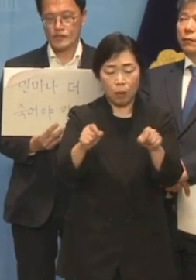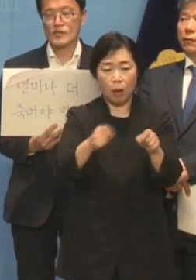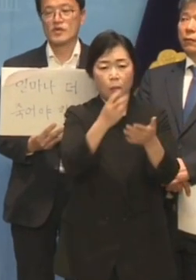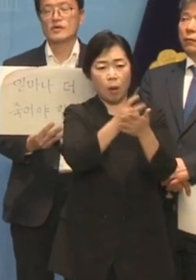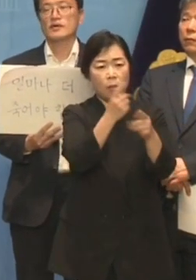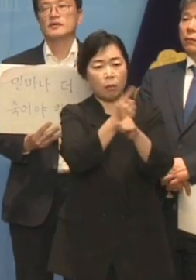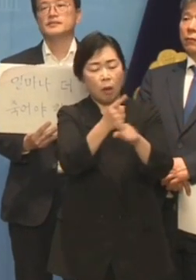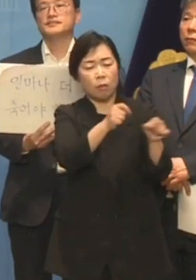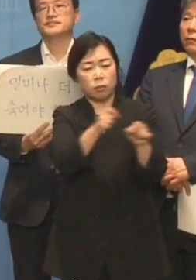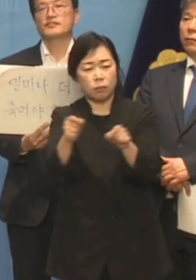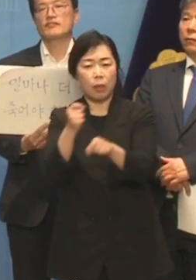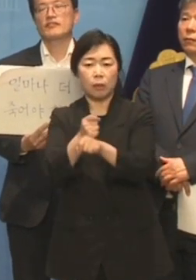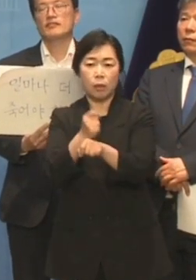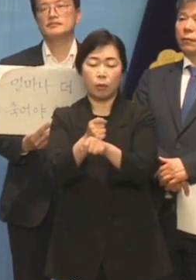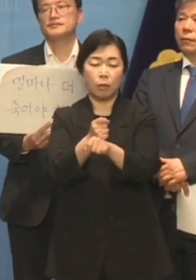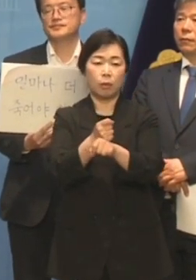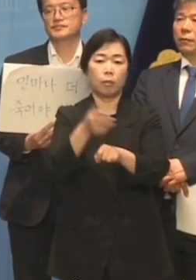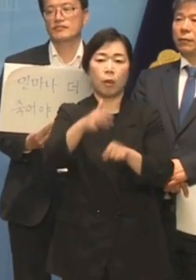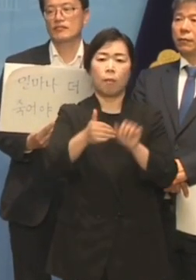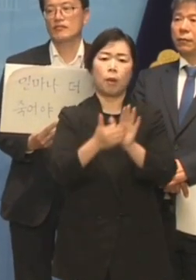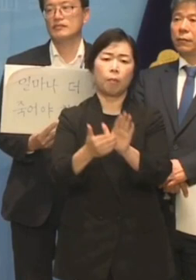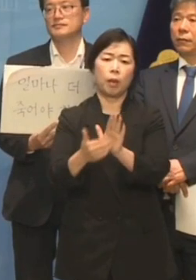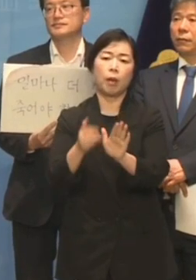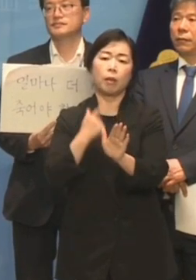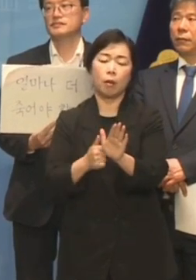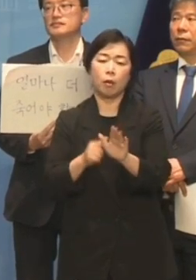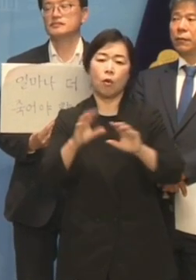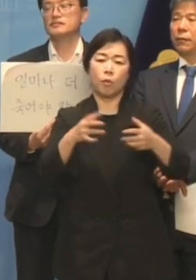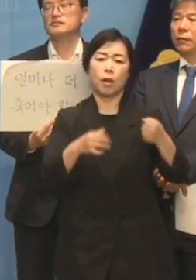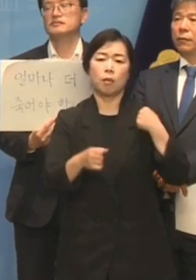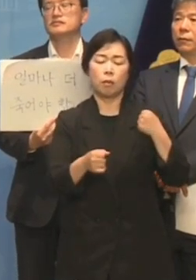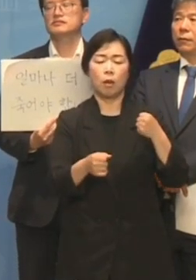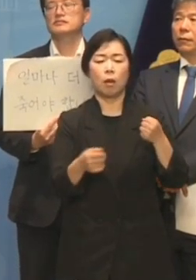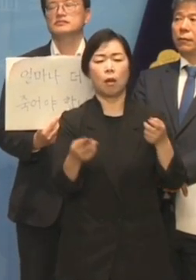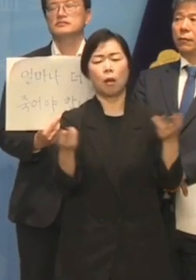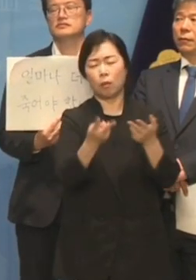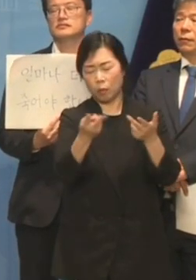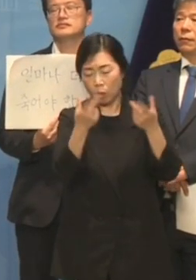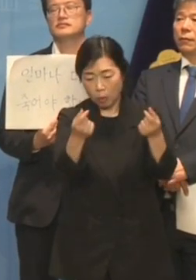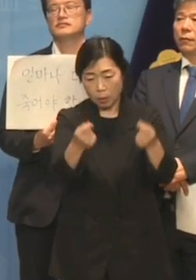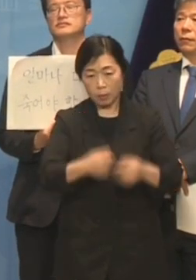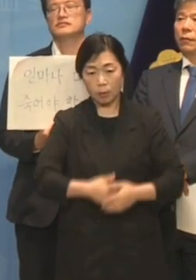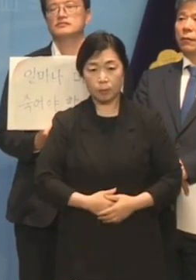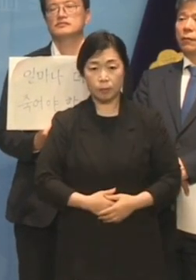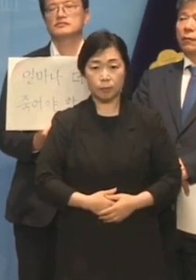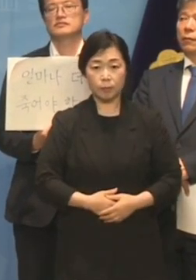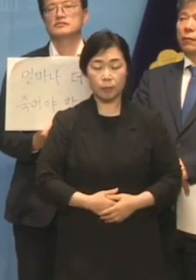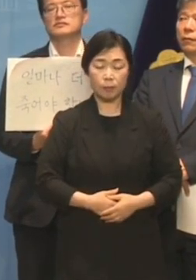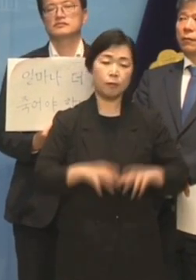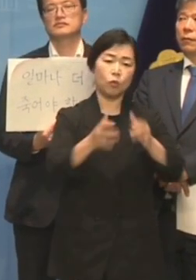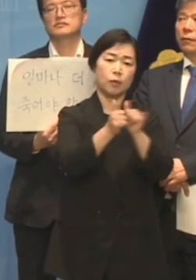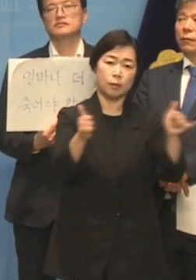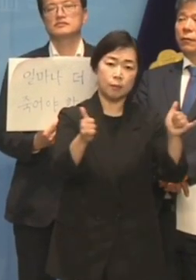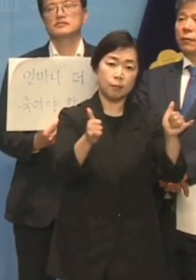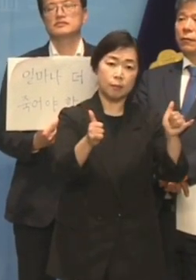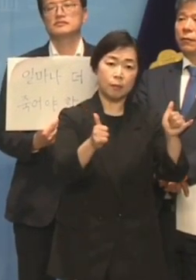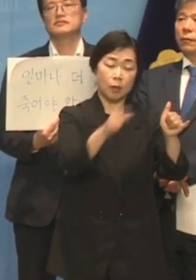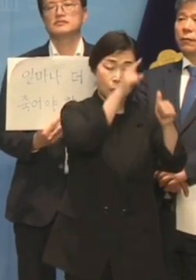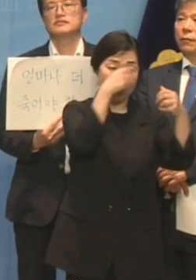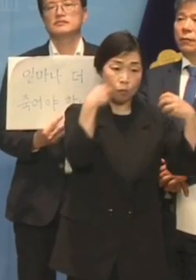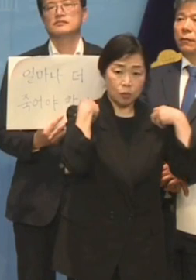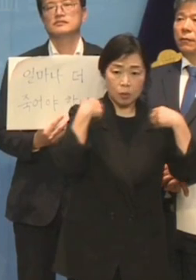바꾸자고 제기해왔음에도 불구하고 그것을 막아섰던 국민의힘에게도 있습니다. 이건 국민이 정부와 정치